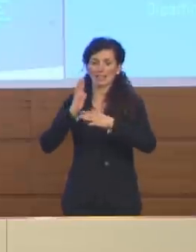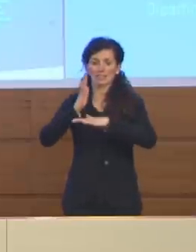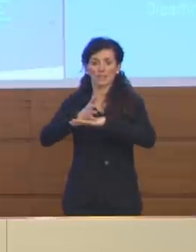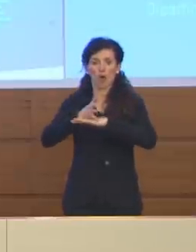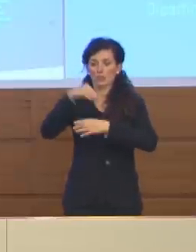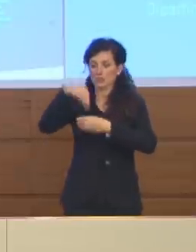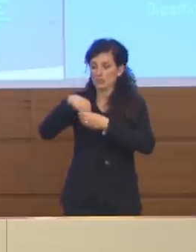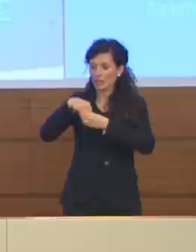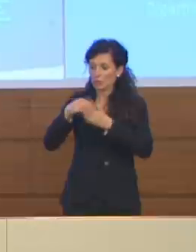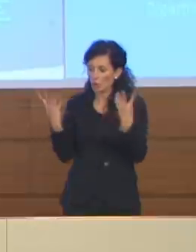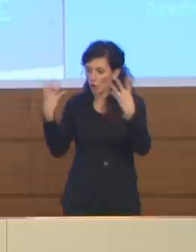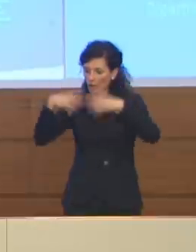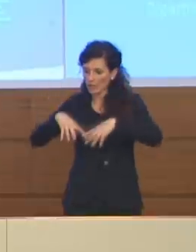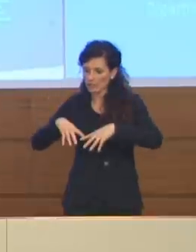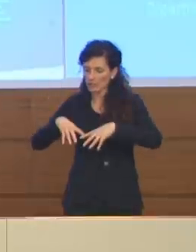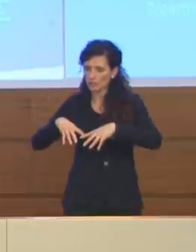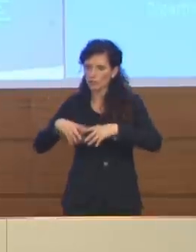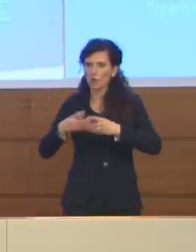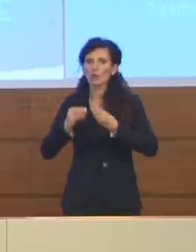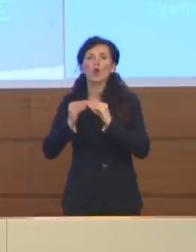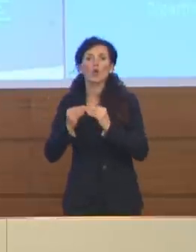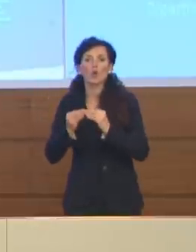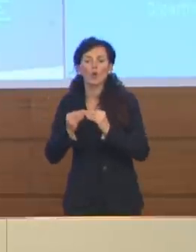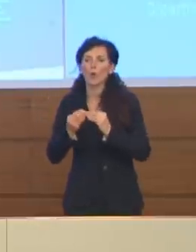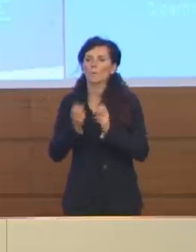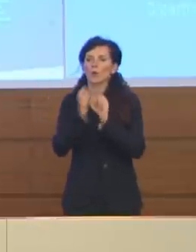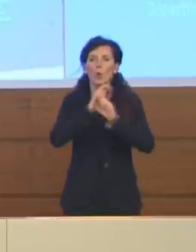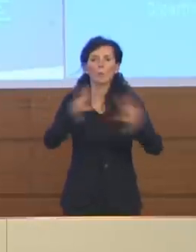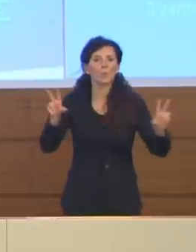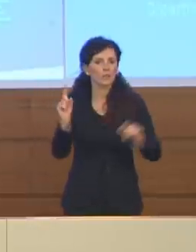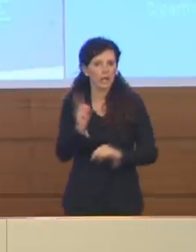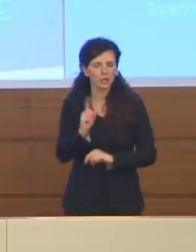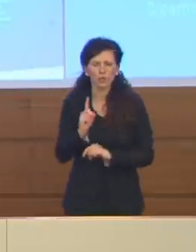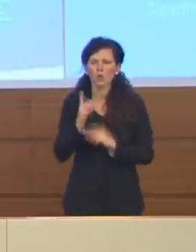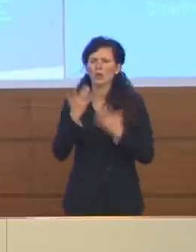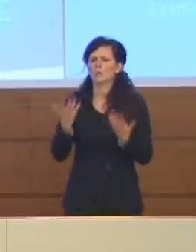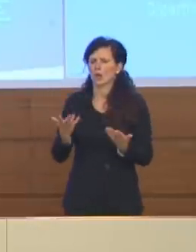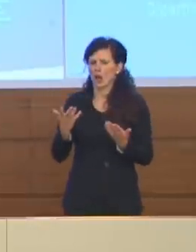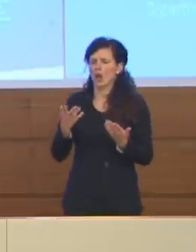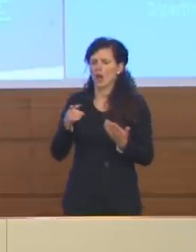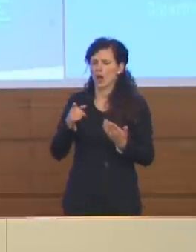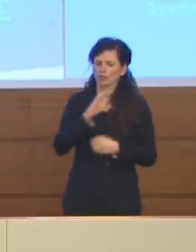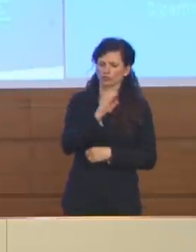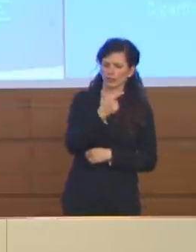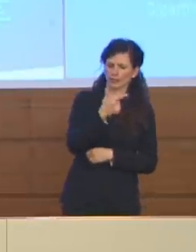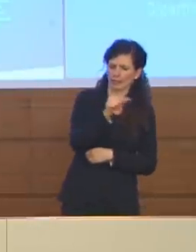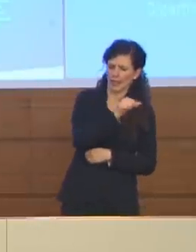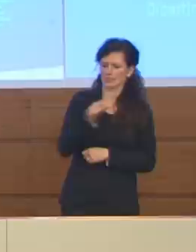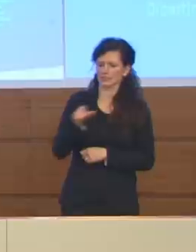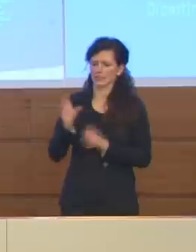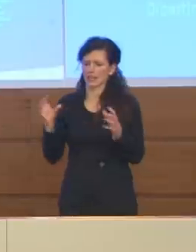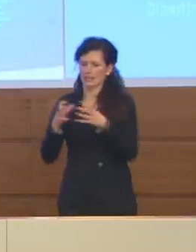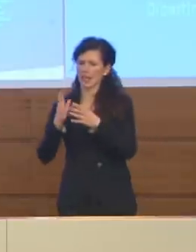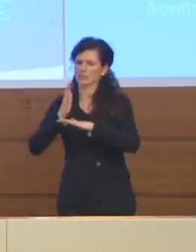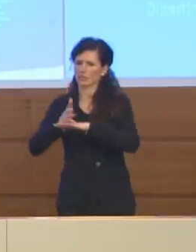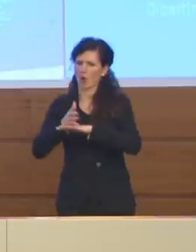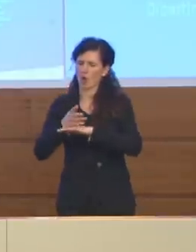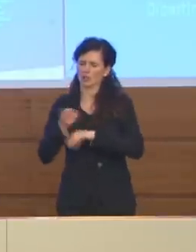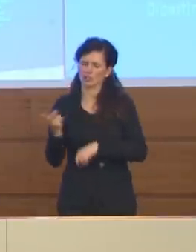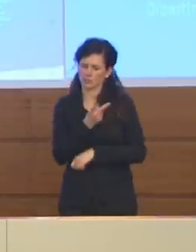un dialogo tra trash forse acts proprio per